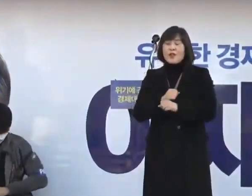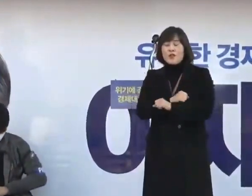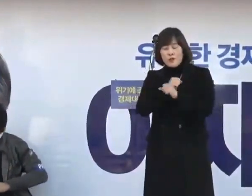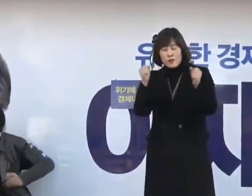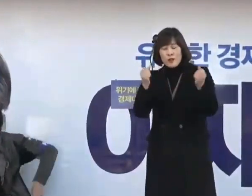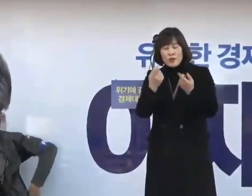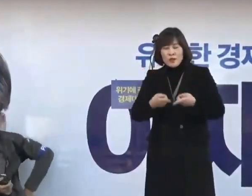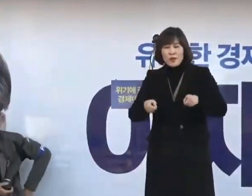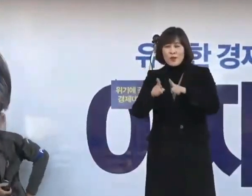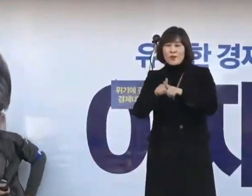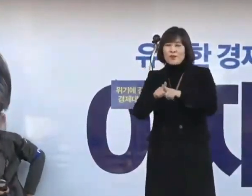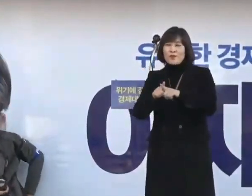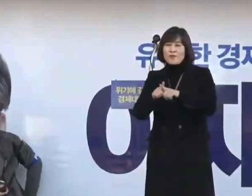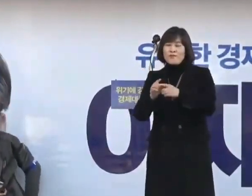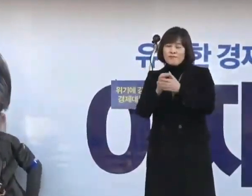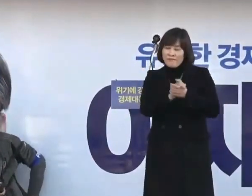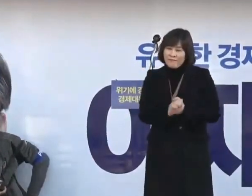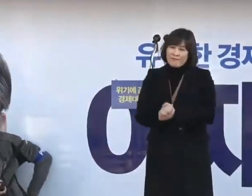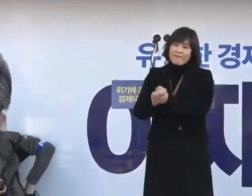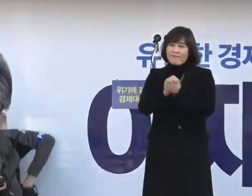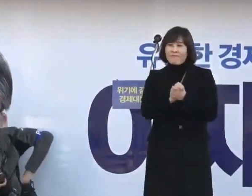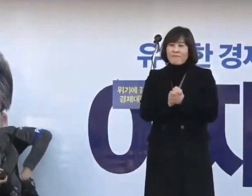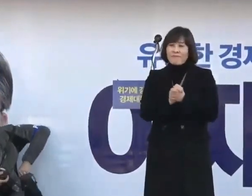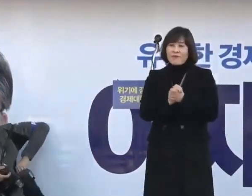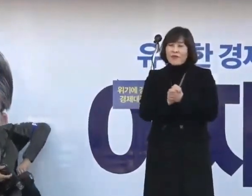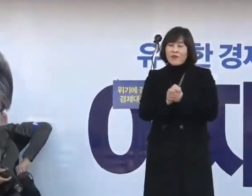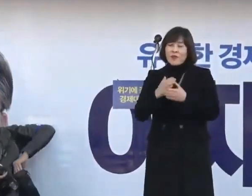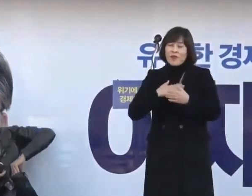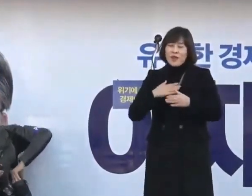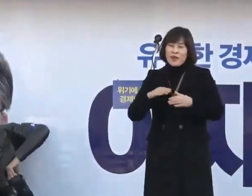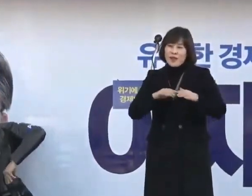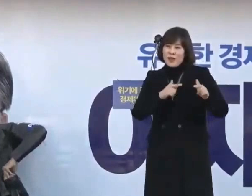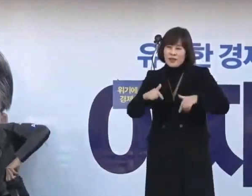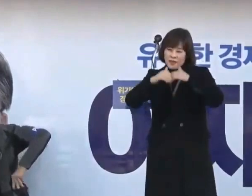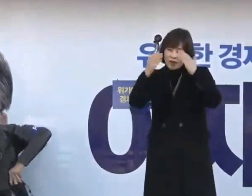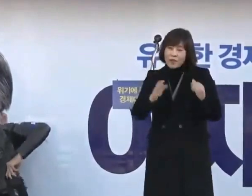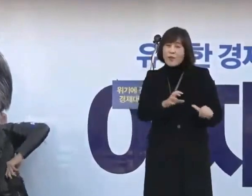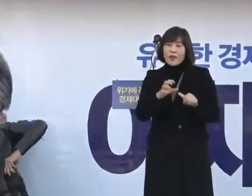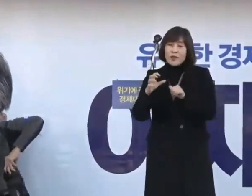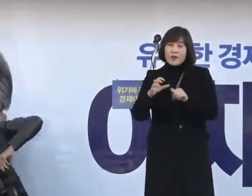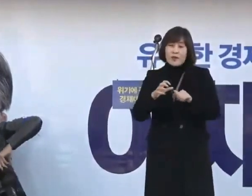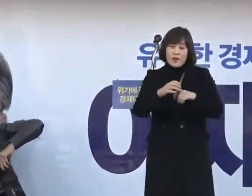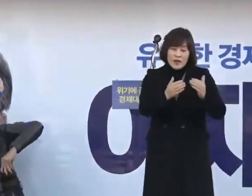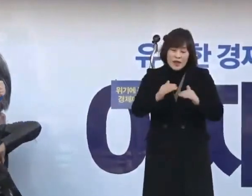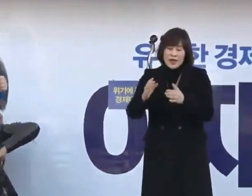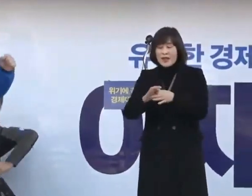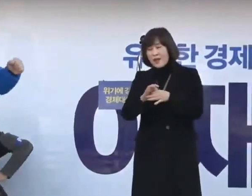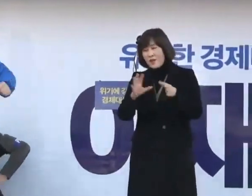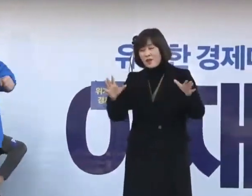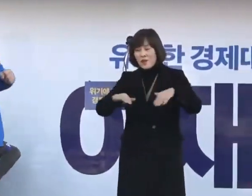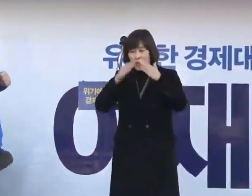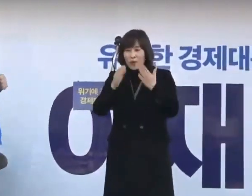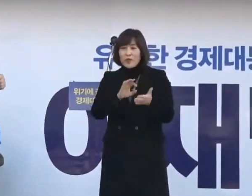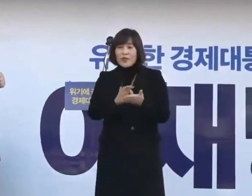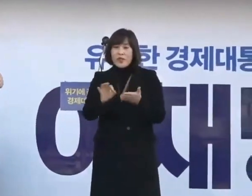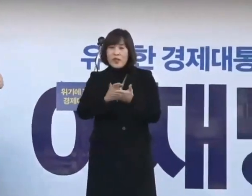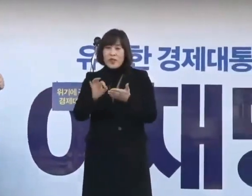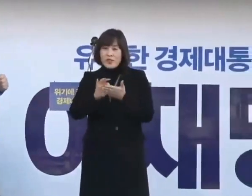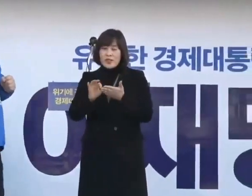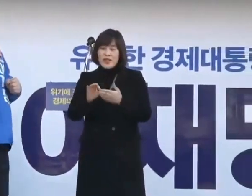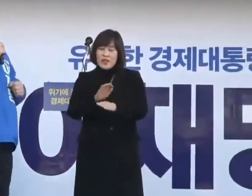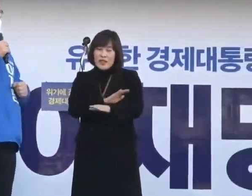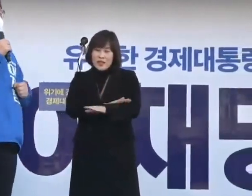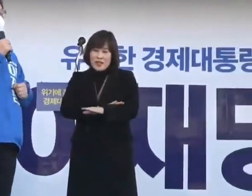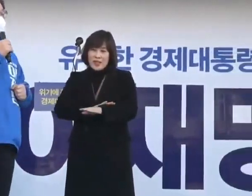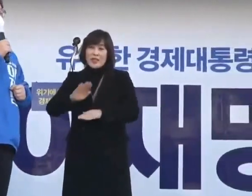용서하고 화해하고 우리가 가진 자원과 기회를 모두 진영을 가리지 않고 제대로 쓰는 그런 합리적인 민주주의